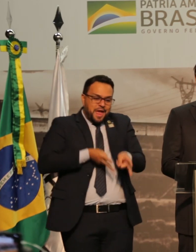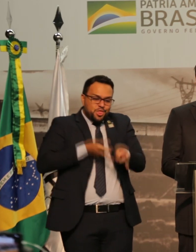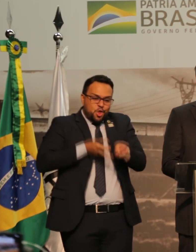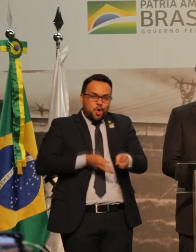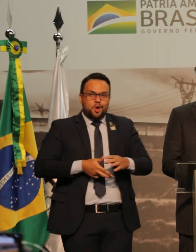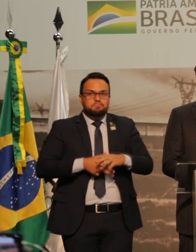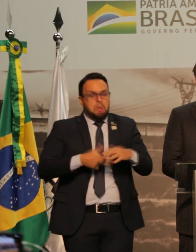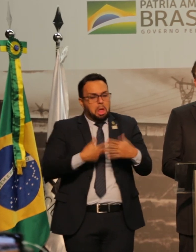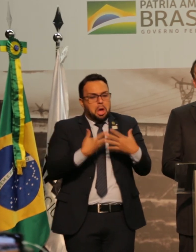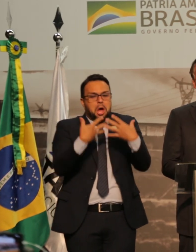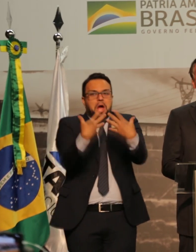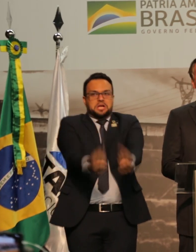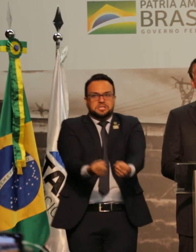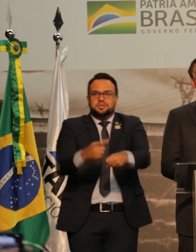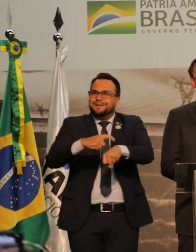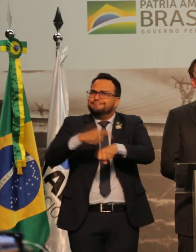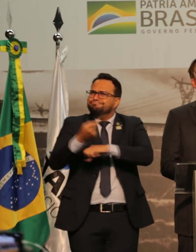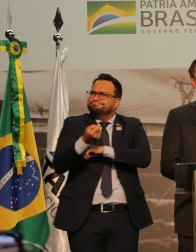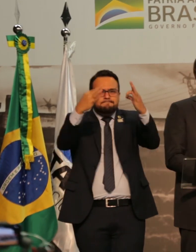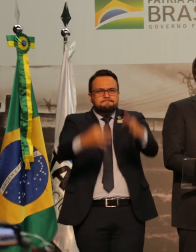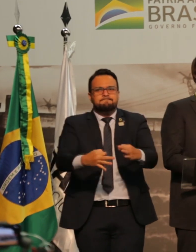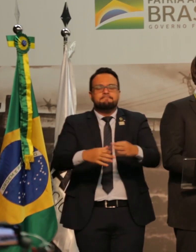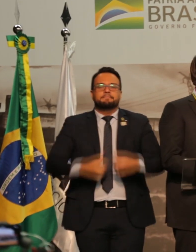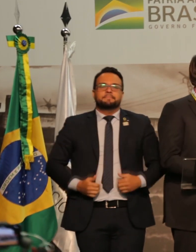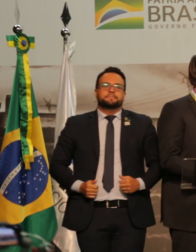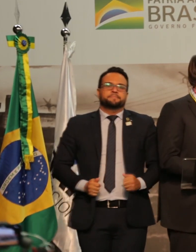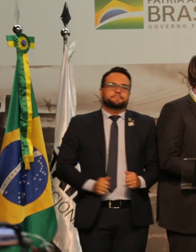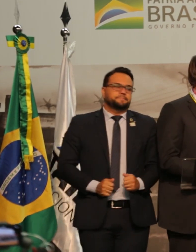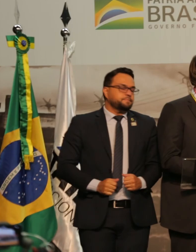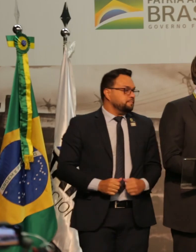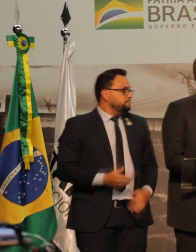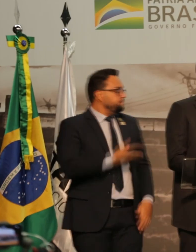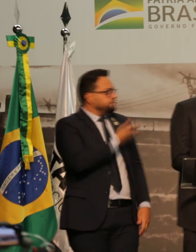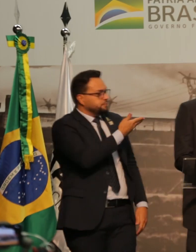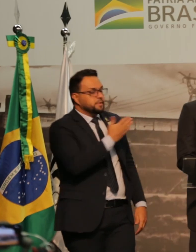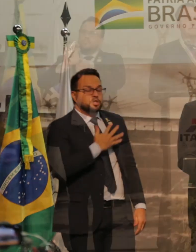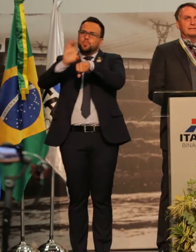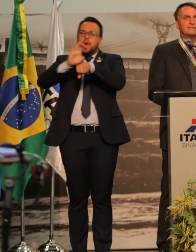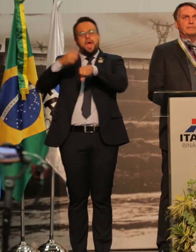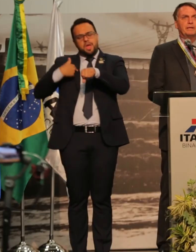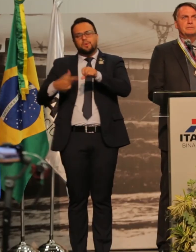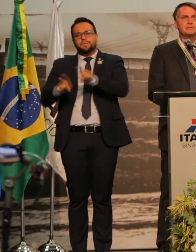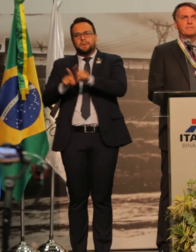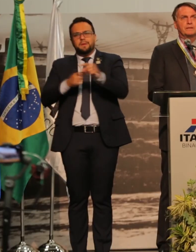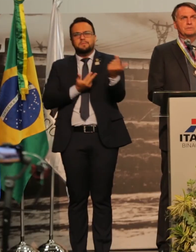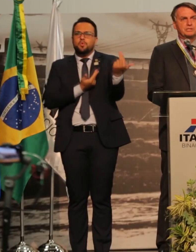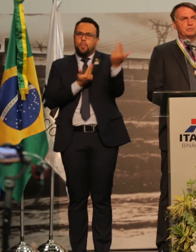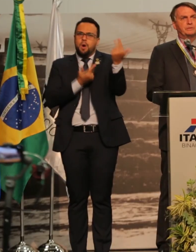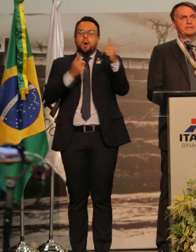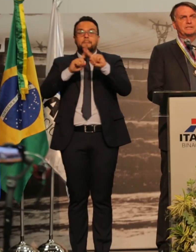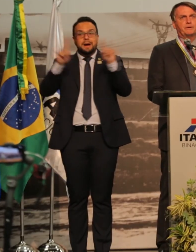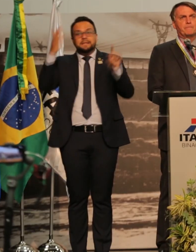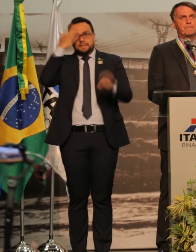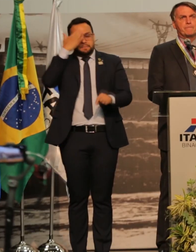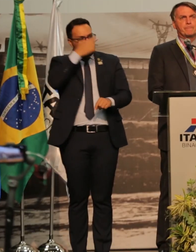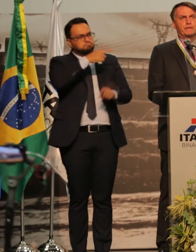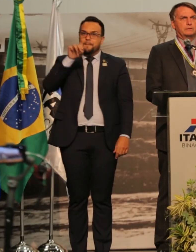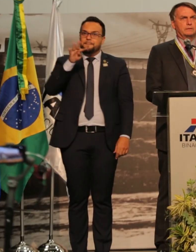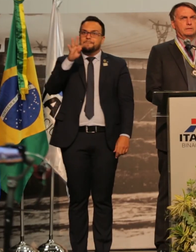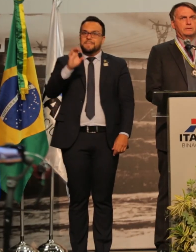Ele aceitou de pronto, prezado general Ferreira, e sabemos do seu